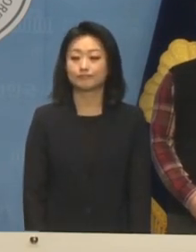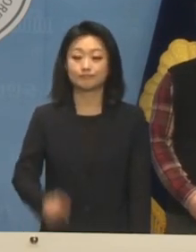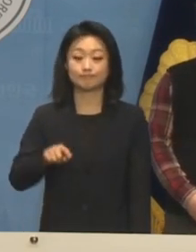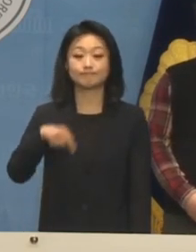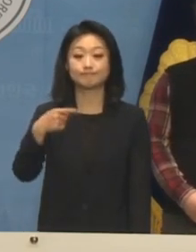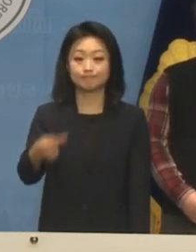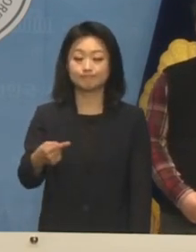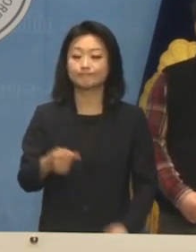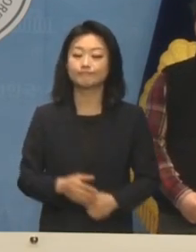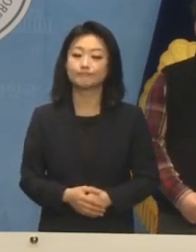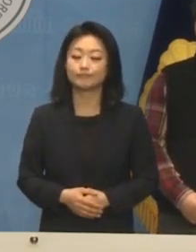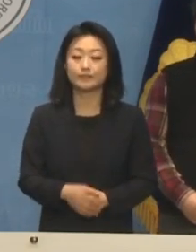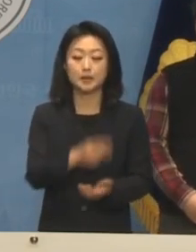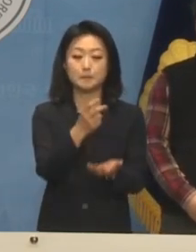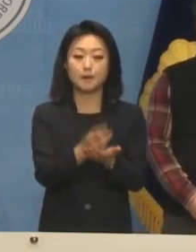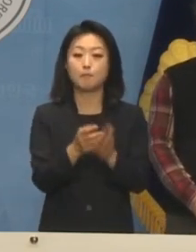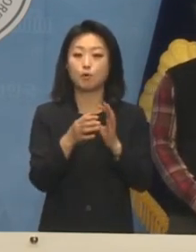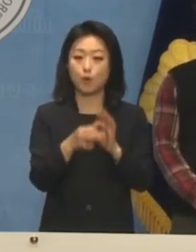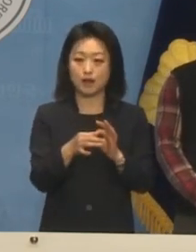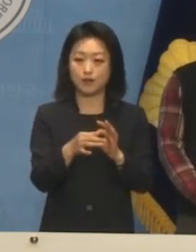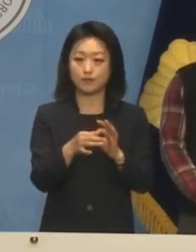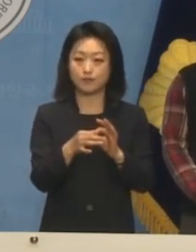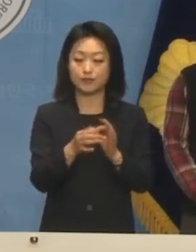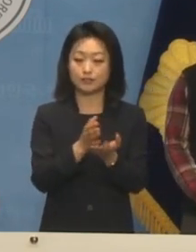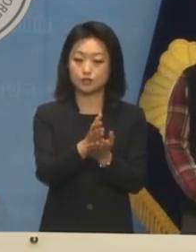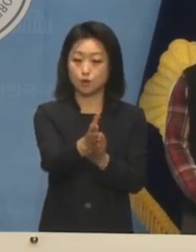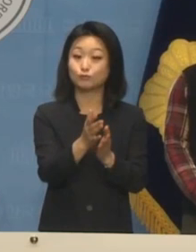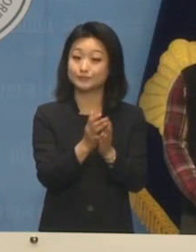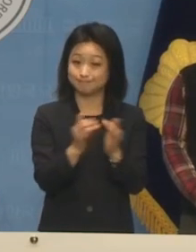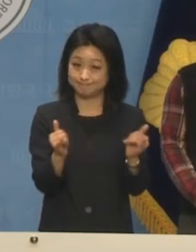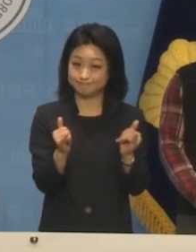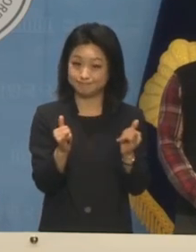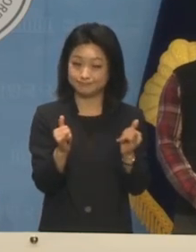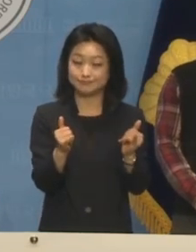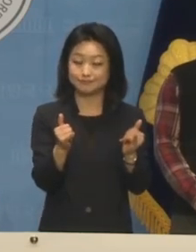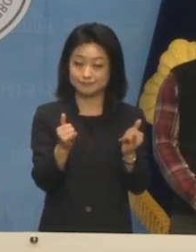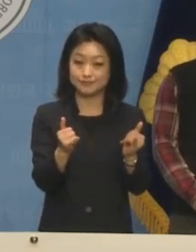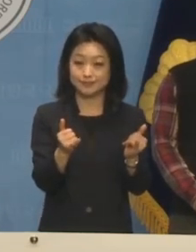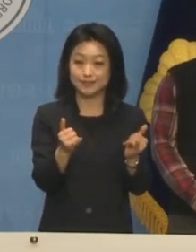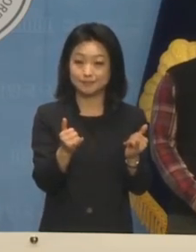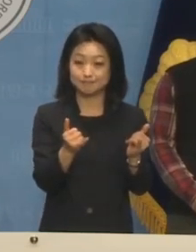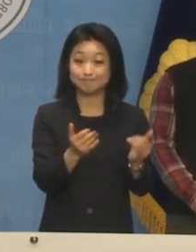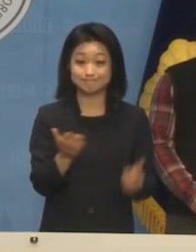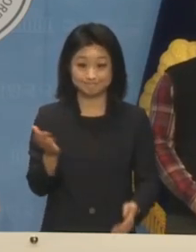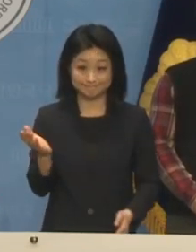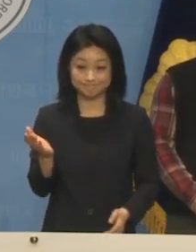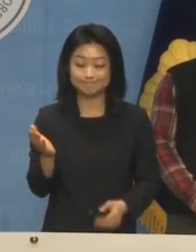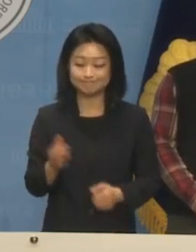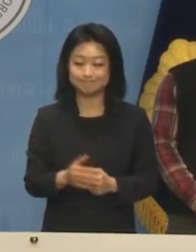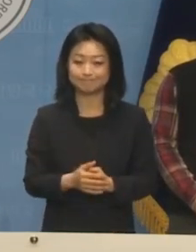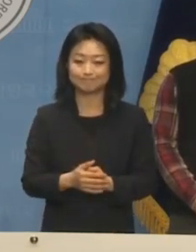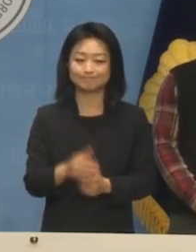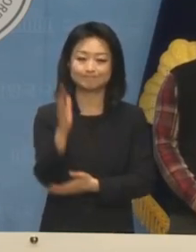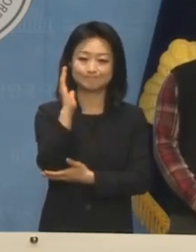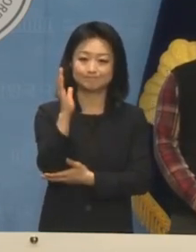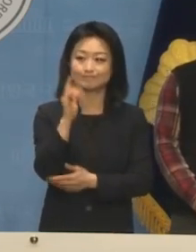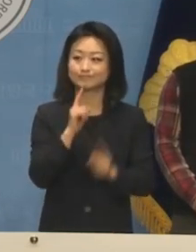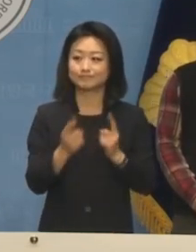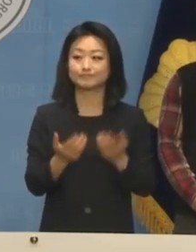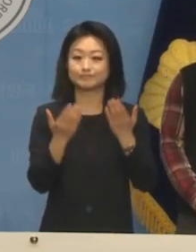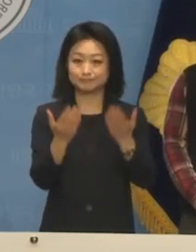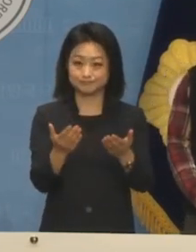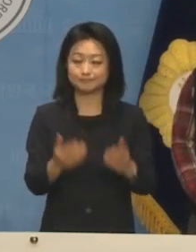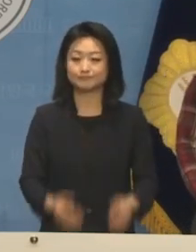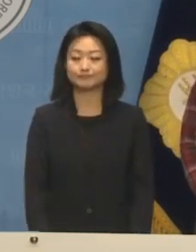이어서 이 법과 관련하여 전문가들이 나오셔서 말씀을 해주시도록 하겠습니다. 차례대로